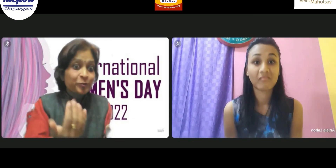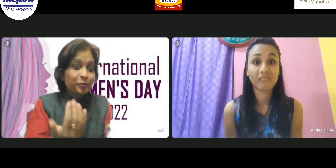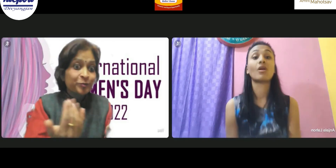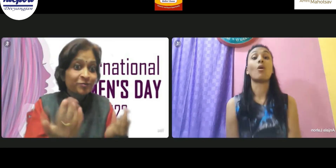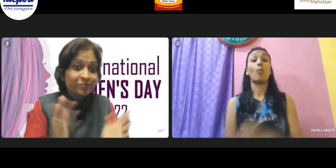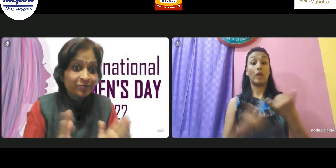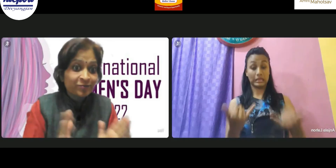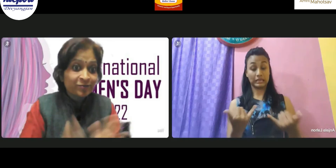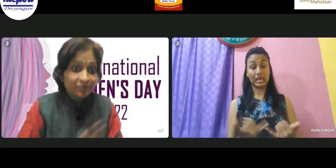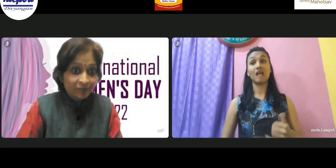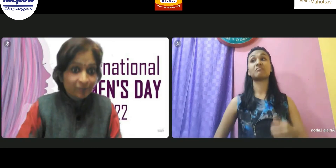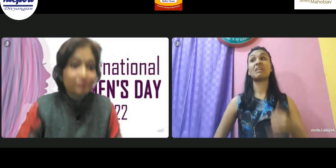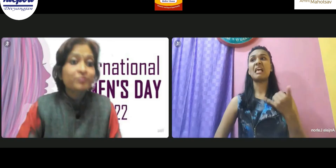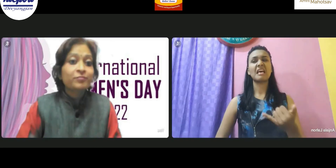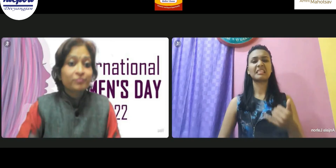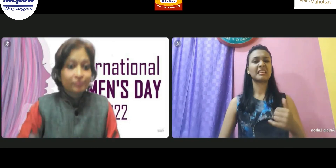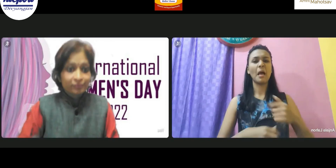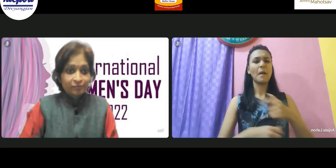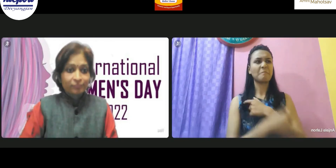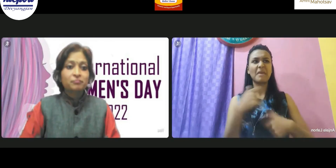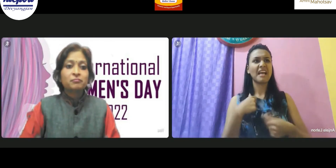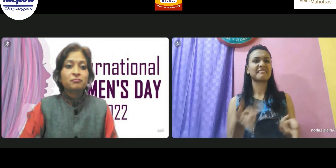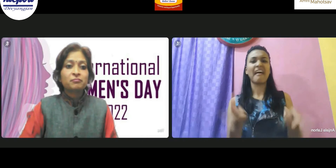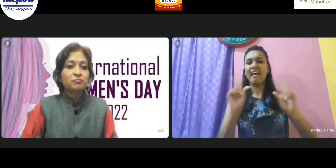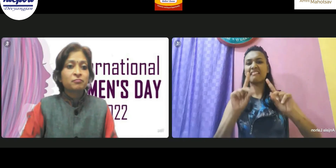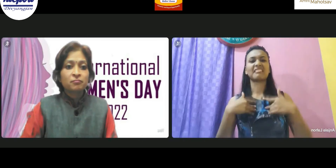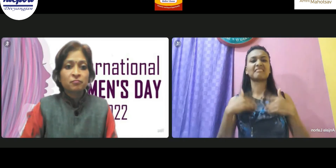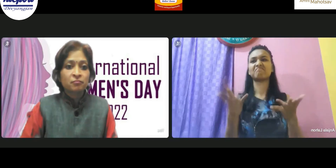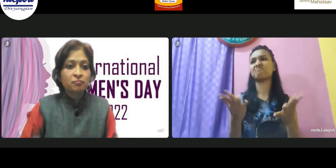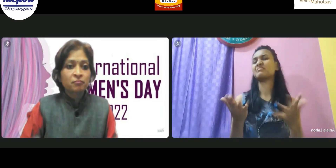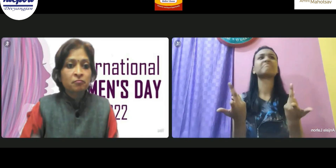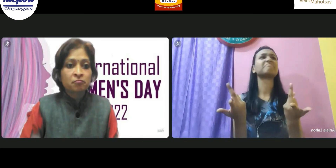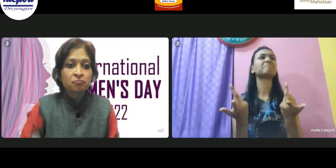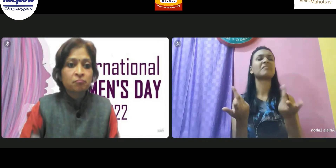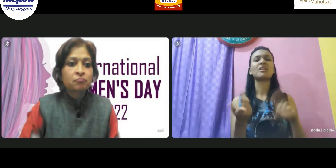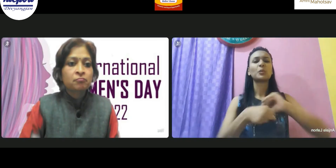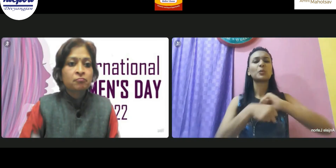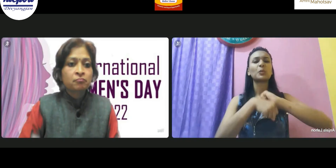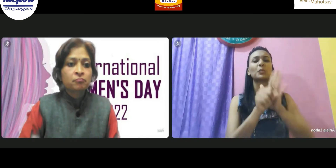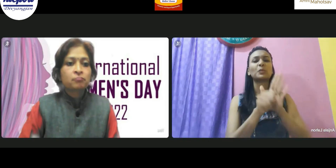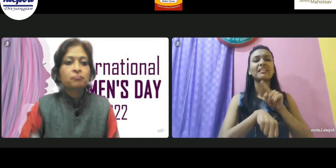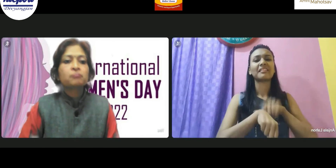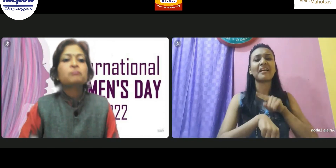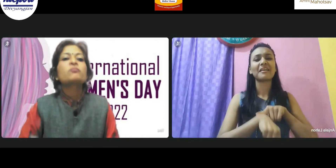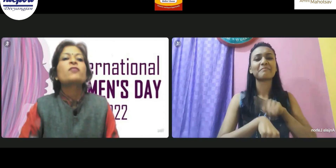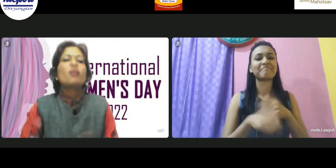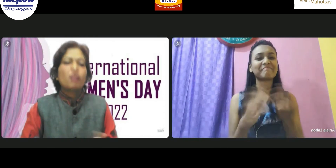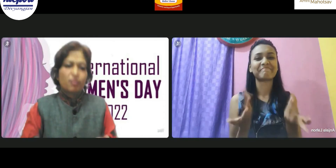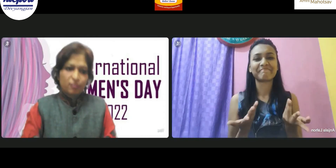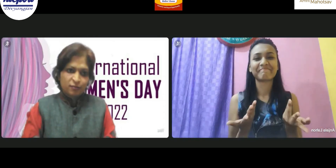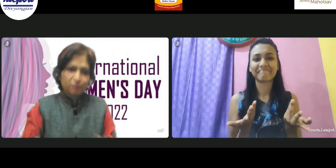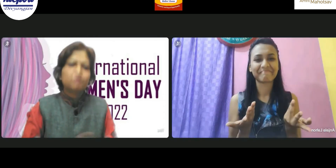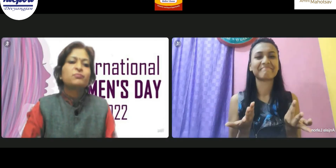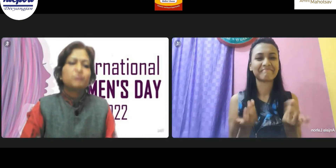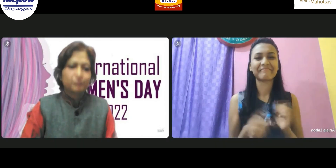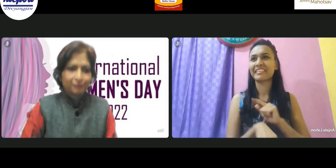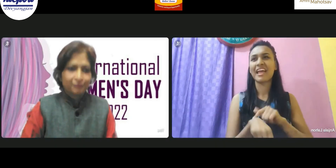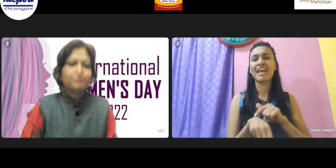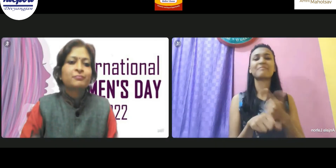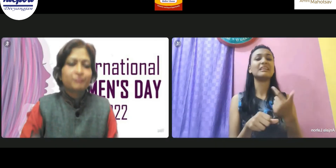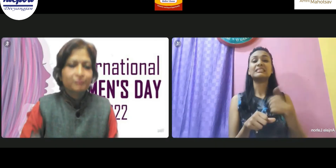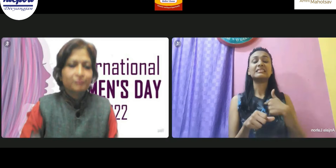ना? तो क्या आप ये भी सिखाना चाहेंगी लड़कियों को? अभी पता नहीं, कोविड की वजह से इस तरह